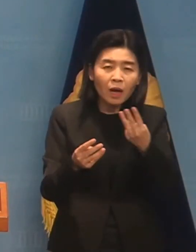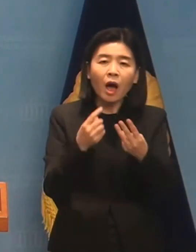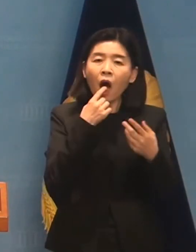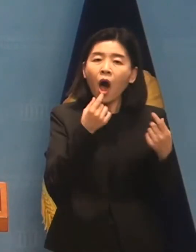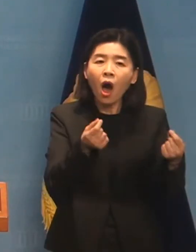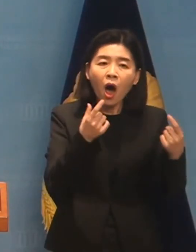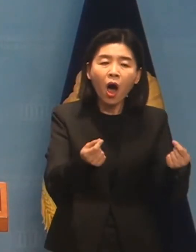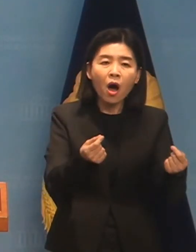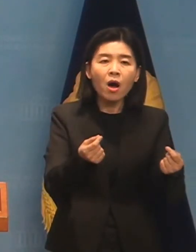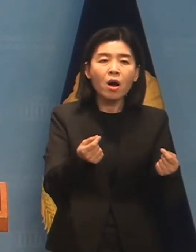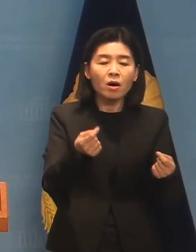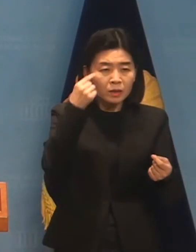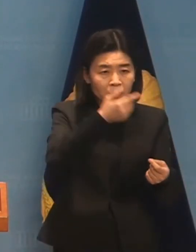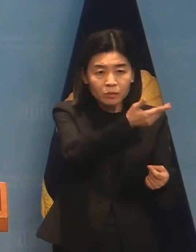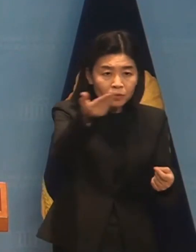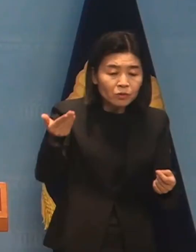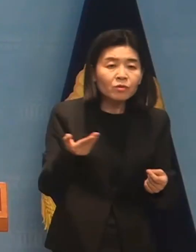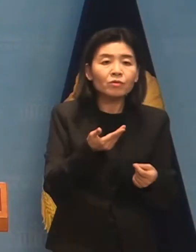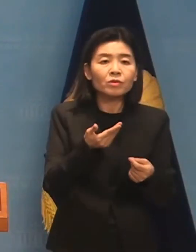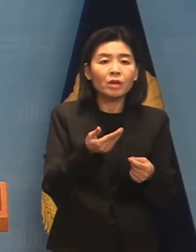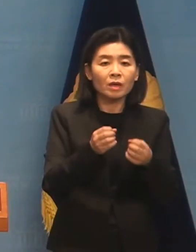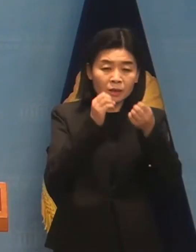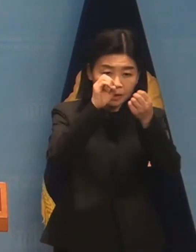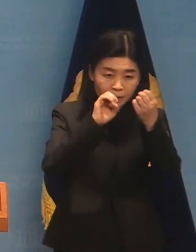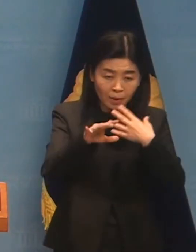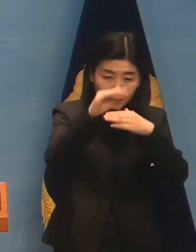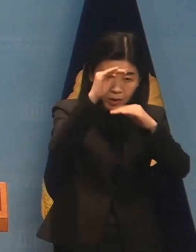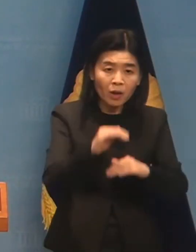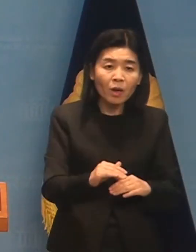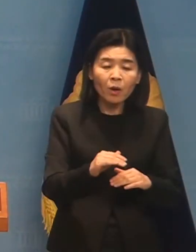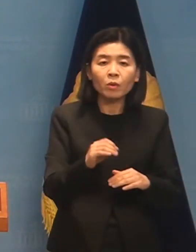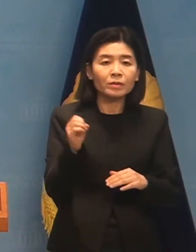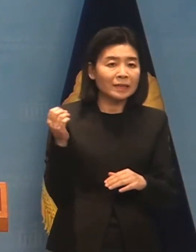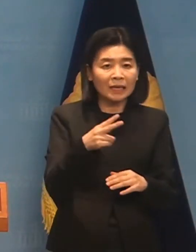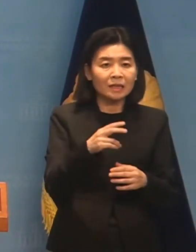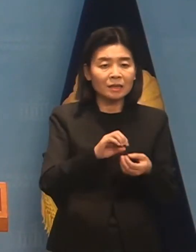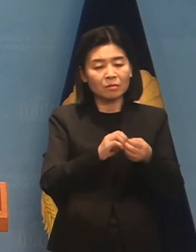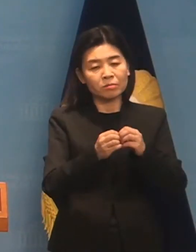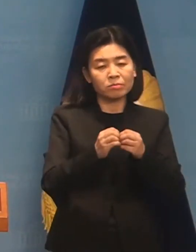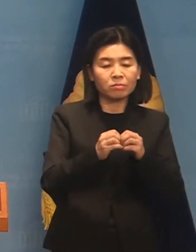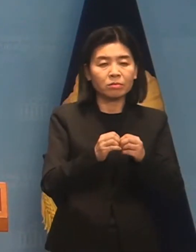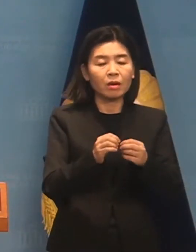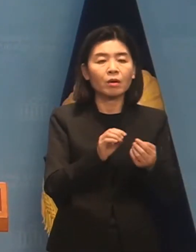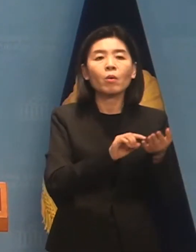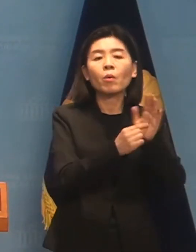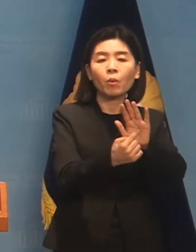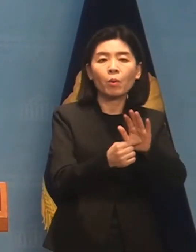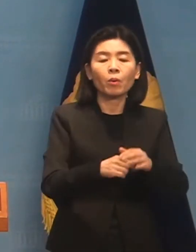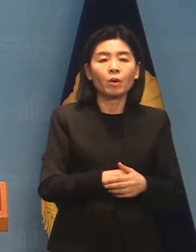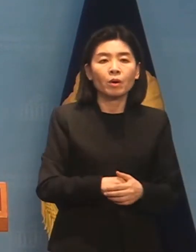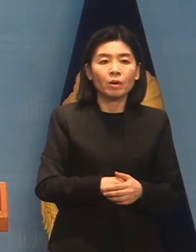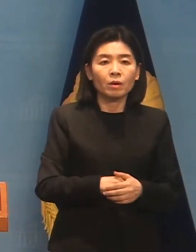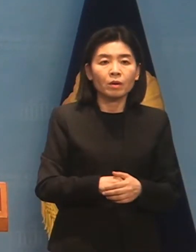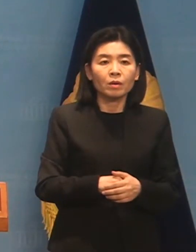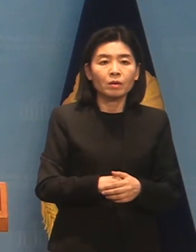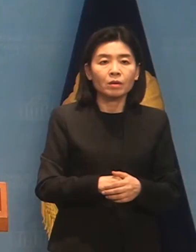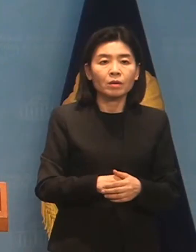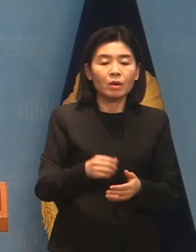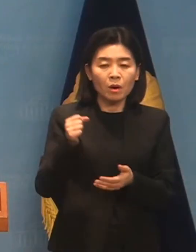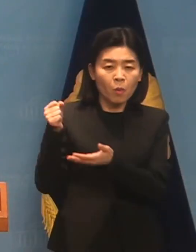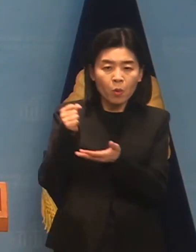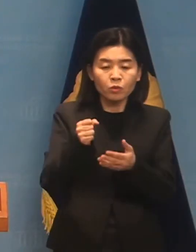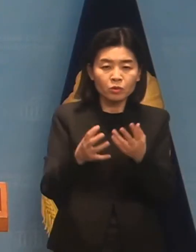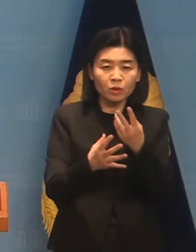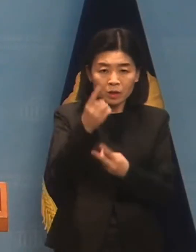대결을 질문한 결과임에도 불구하고 문항의 응답 결과를 재조합해 보도하였습니다. 특히 보수 후보 단일화